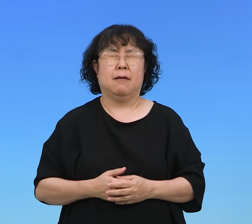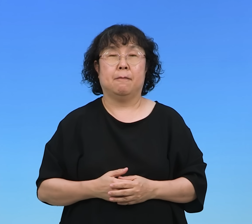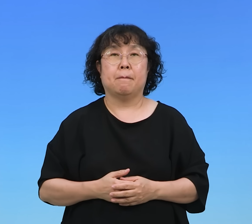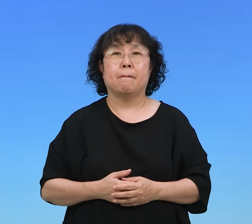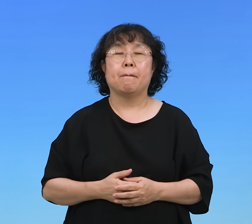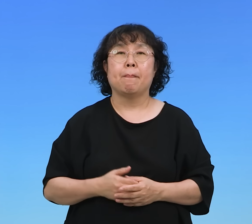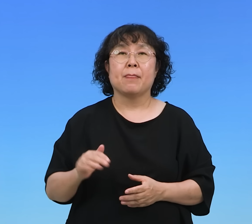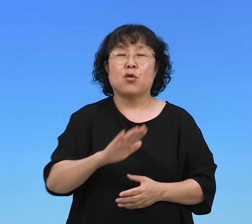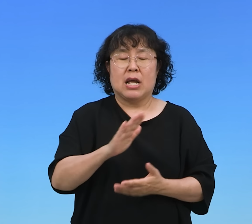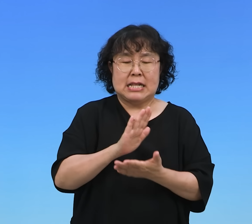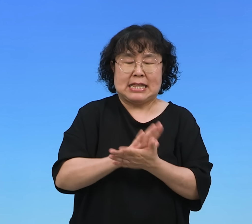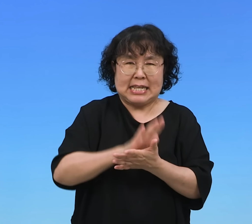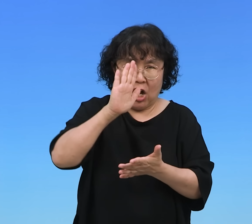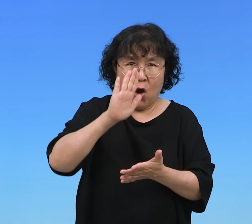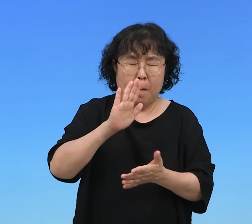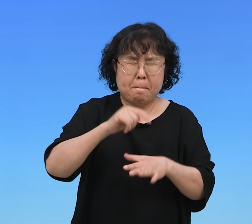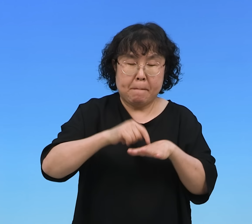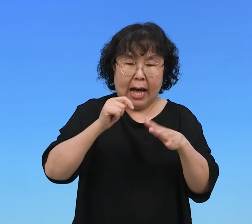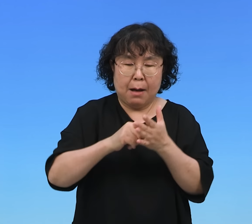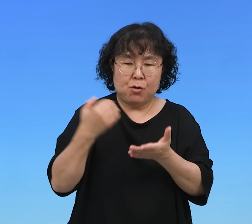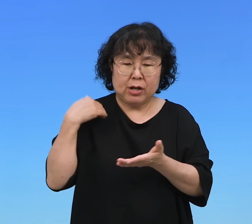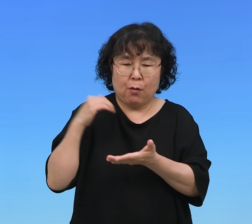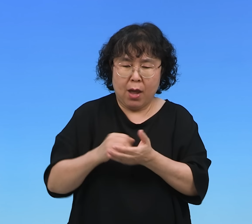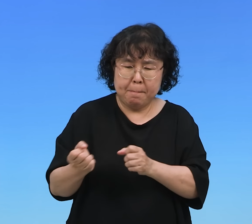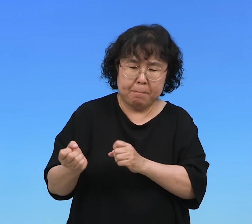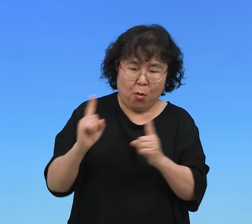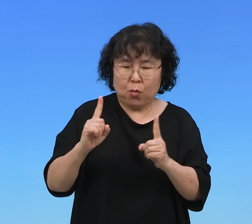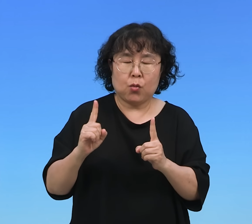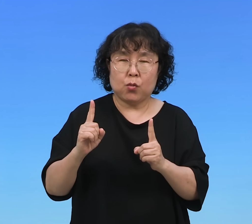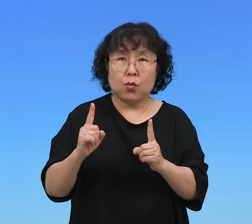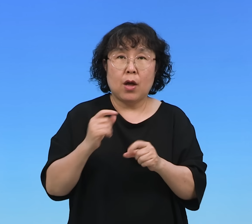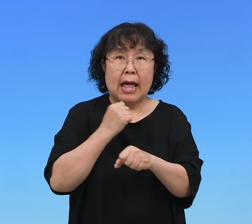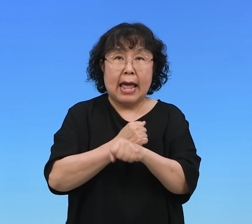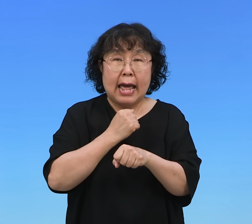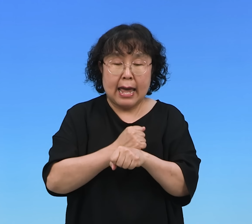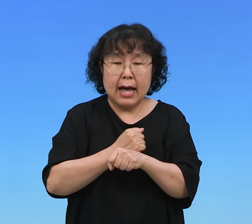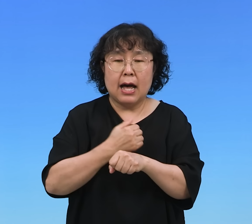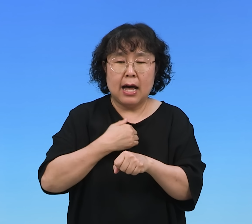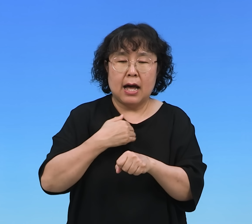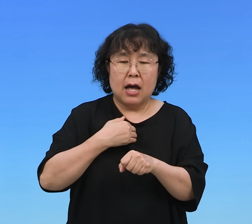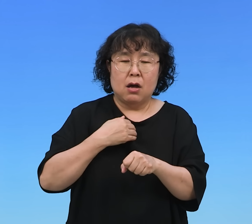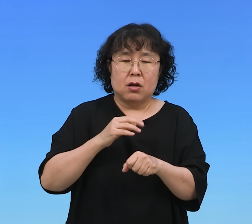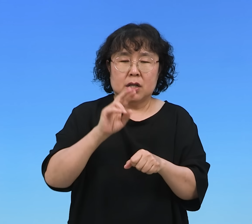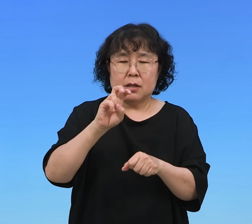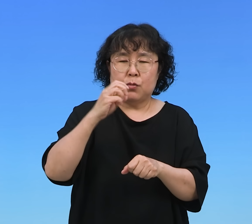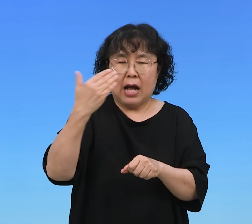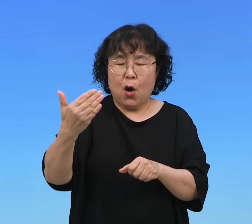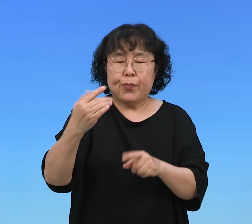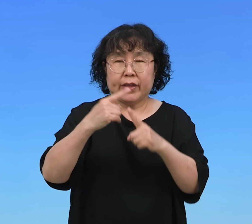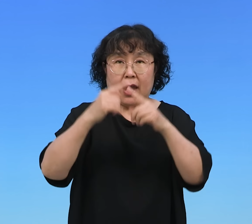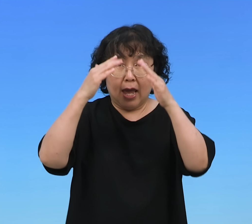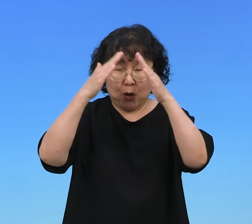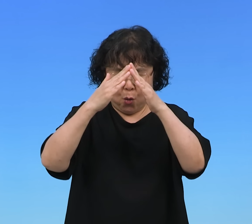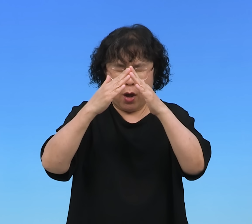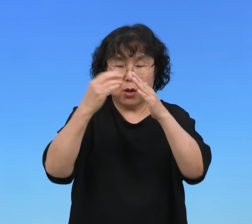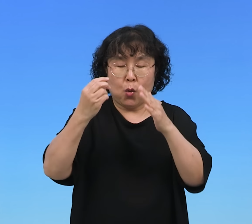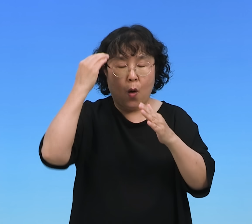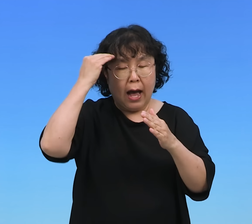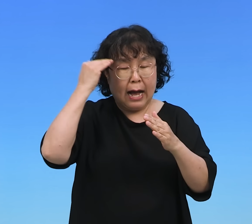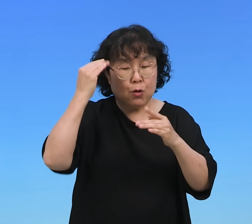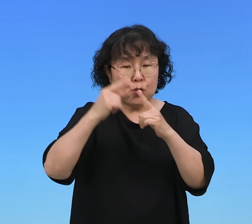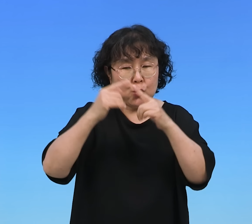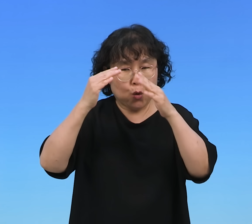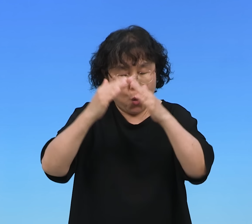해보게야 29교회를 위해 기도할 수 있는 거 아닙니까? 29교회를 넘어서서 한국 교회의 힘이 되도록 우리가